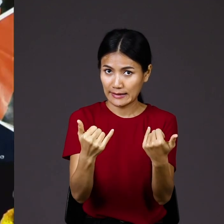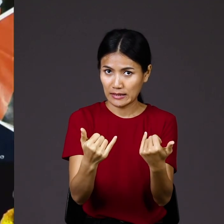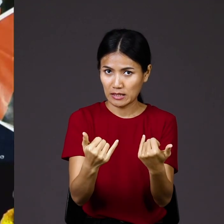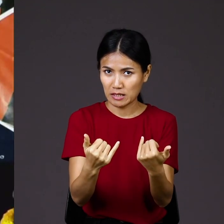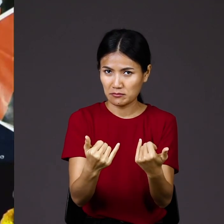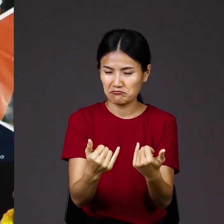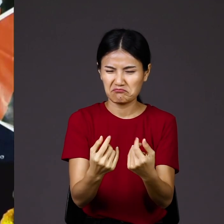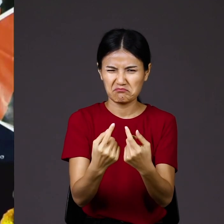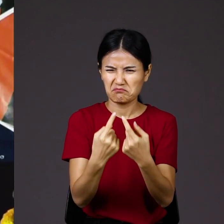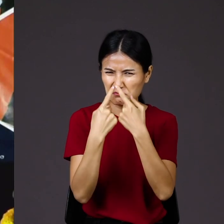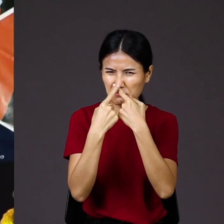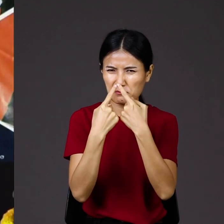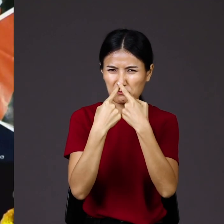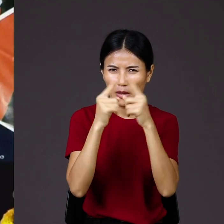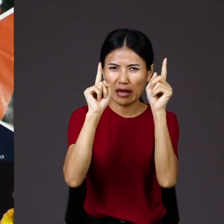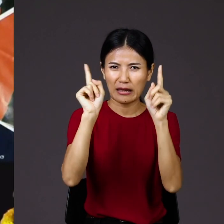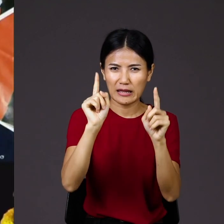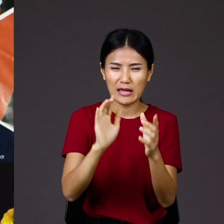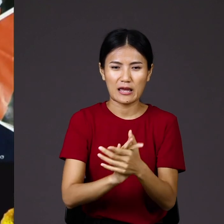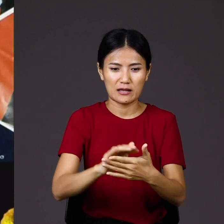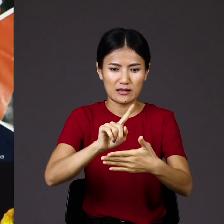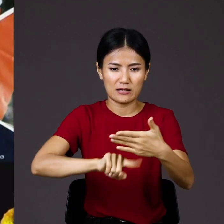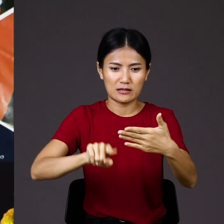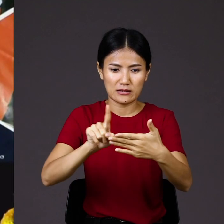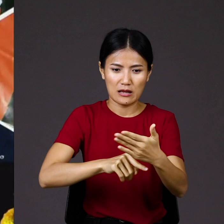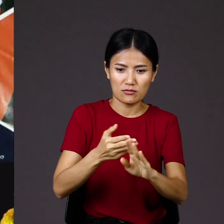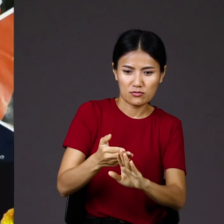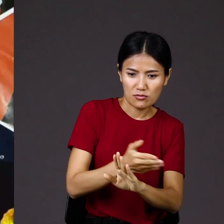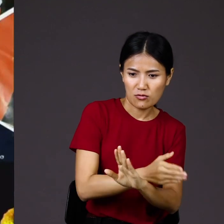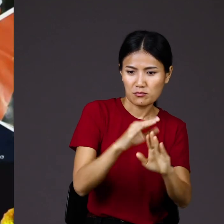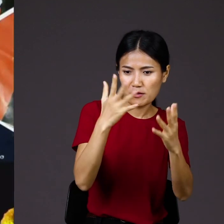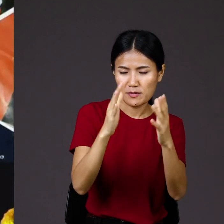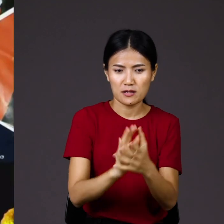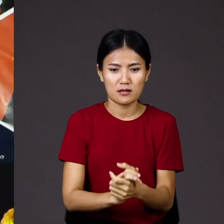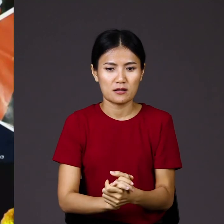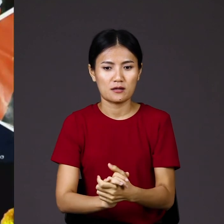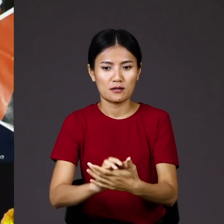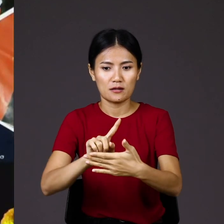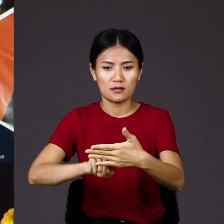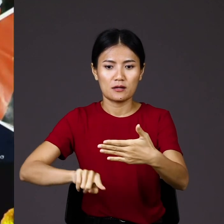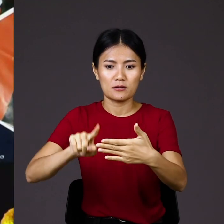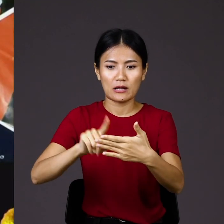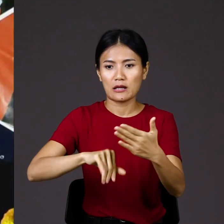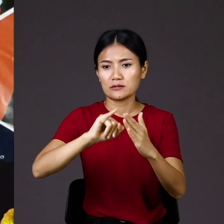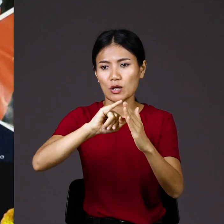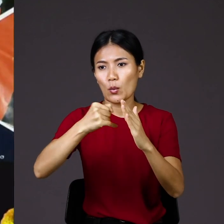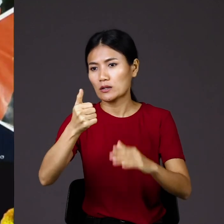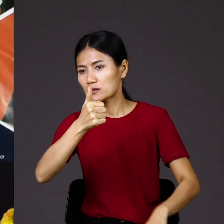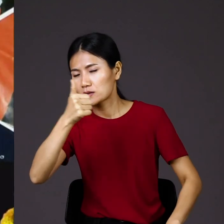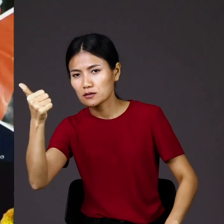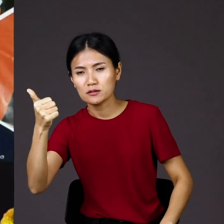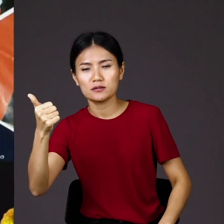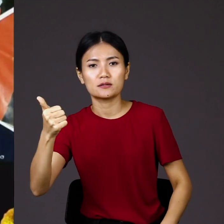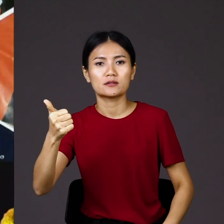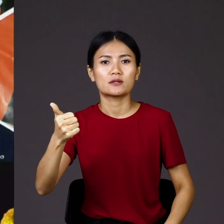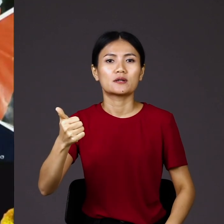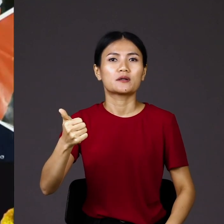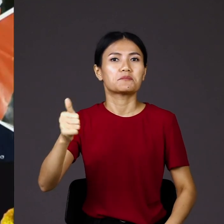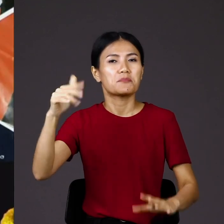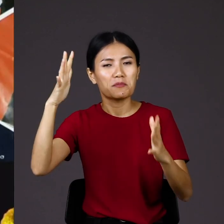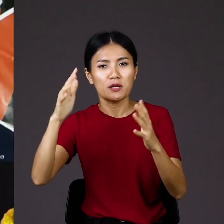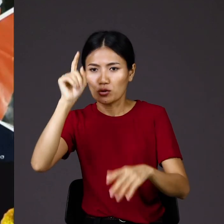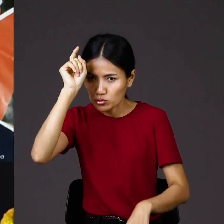งนี้แปลกประหลาดกว่าที่เคยเป็นมาครับไม่มีการเลือกตั้งล่วงหน้าไม่มีการเลือกตั้งนอกเข